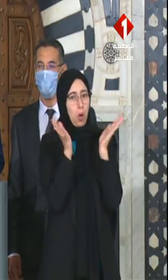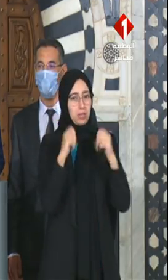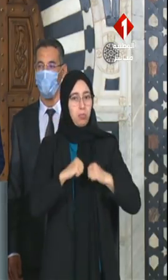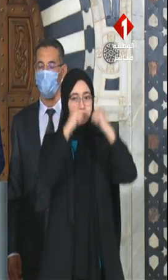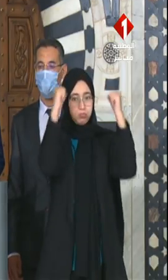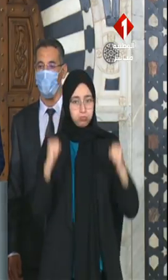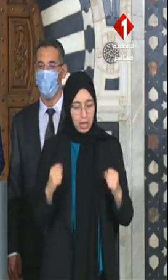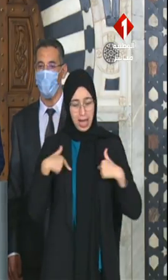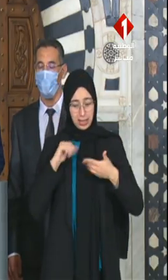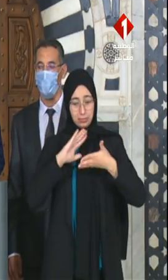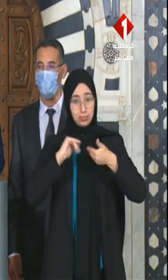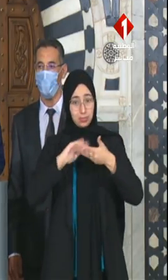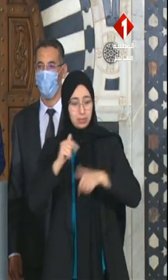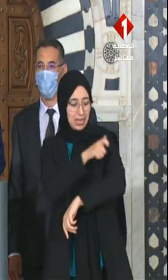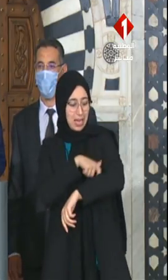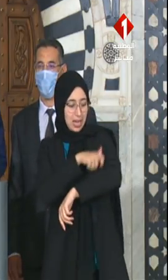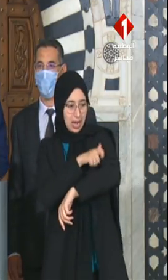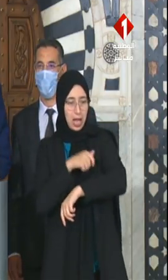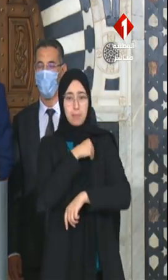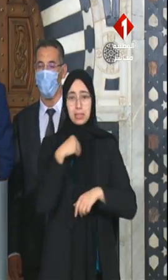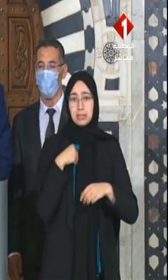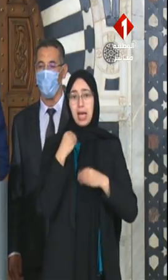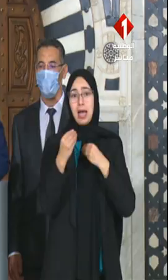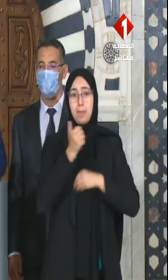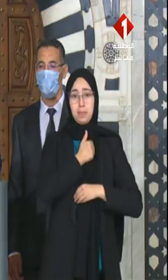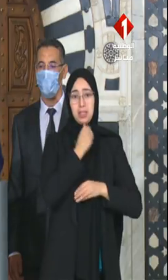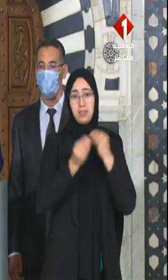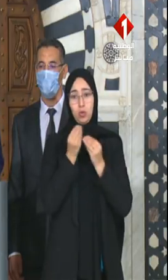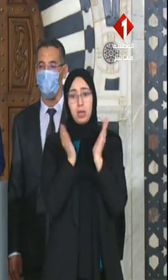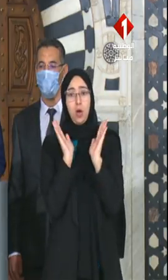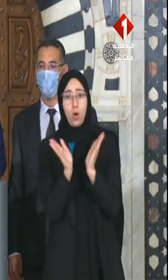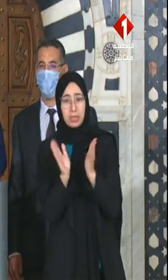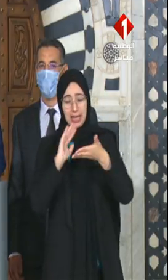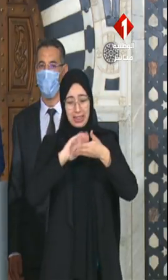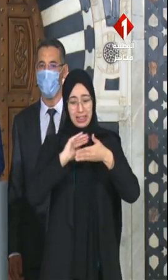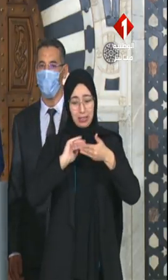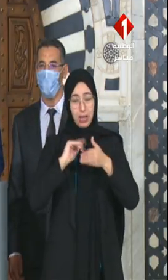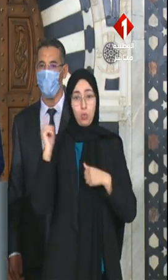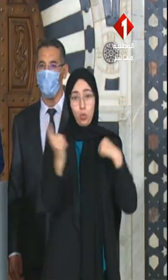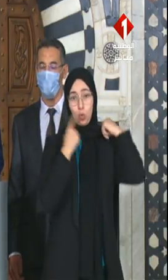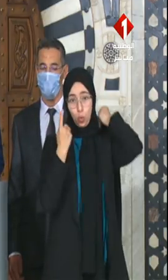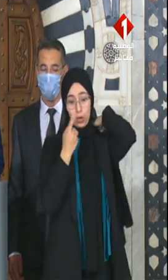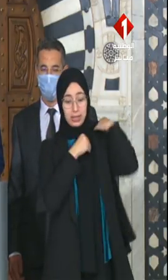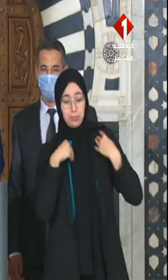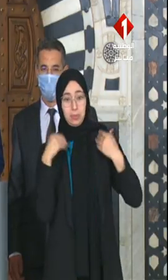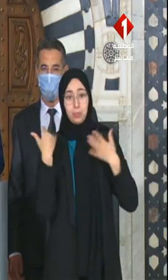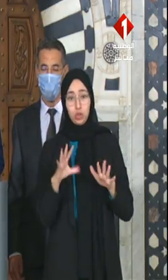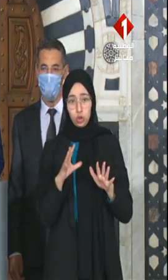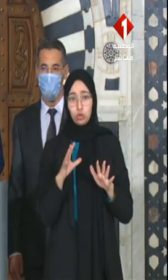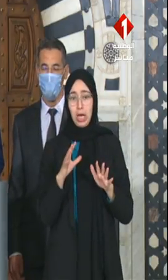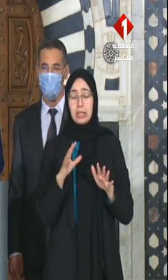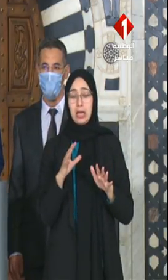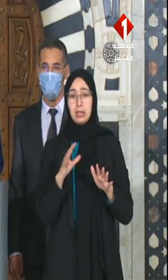قمنا بالتنسيق مع النقابات القطاع العام والقطاع الخاص مع الأطباء باش